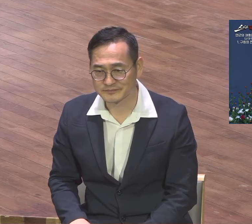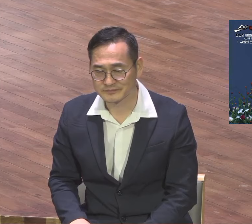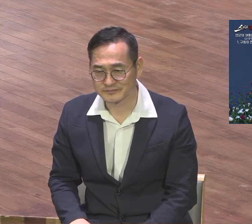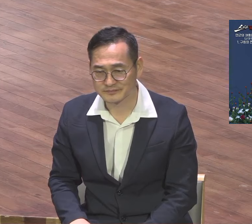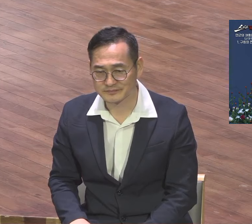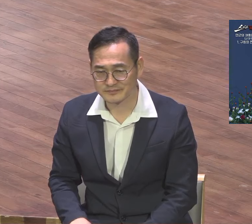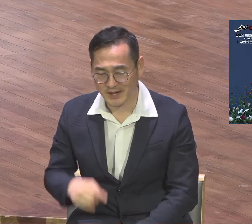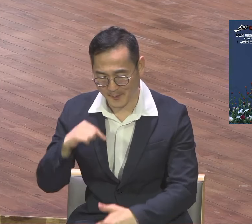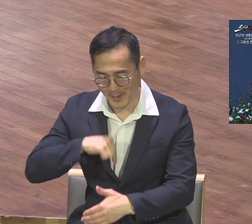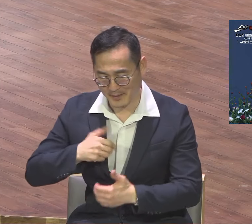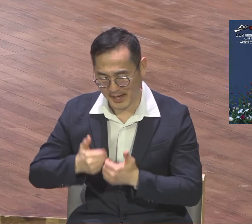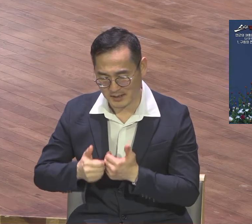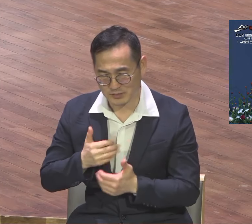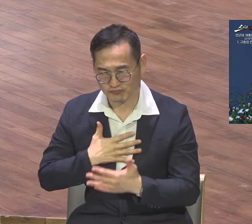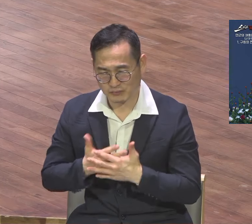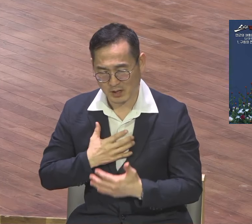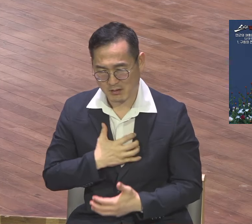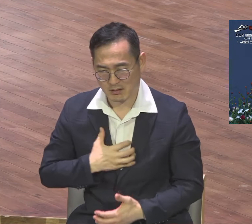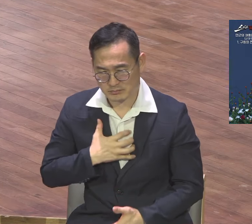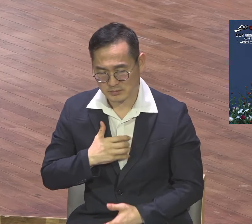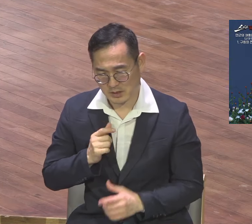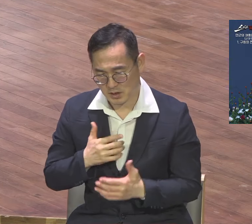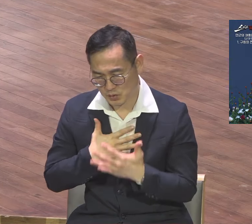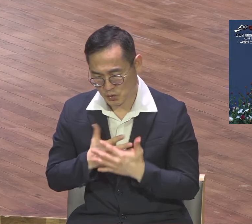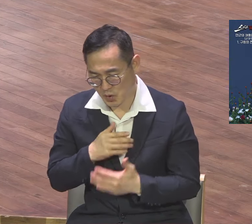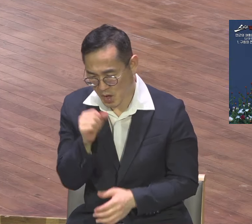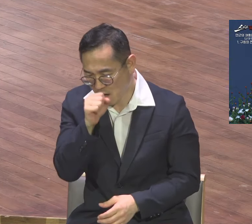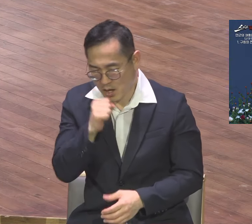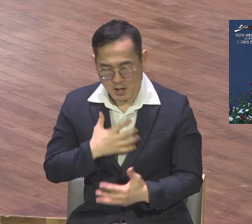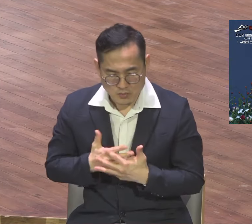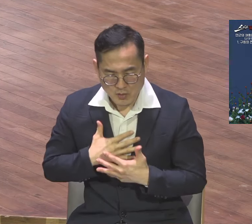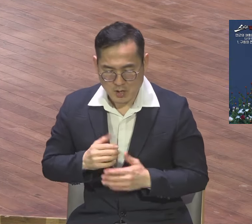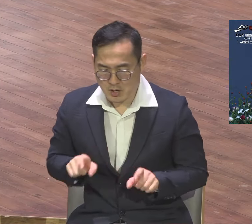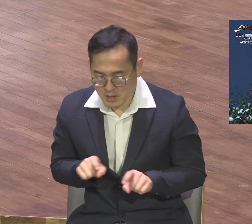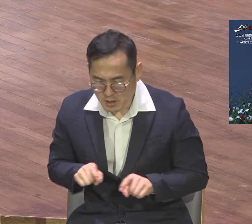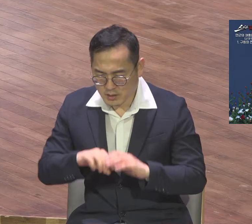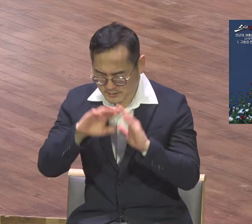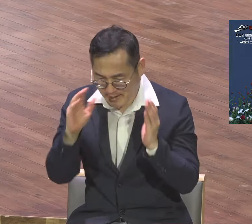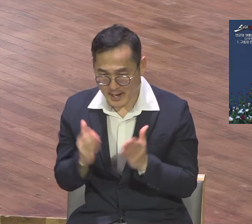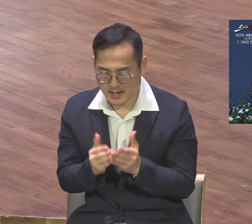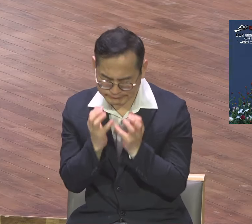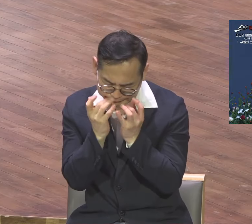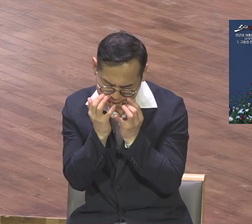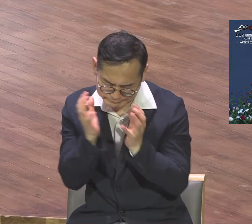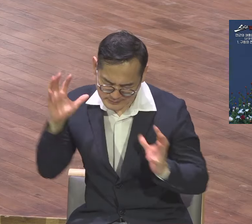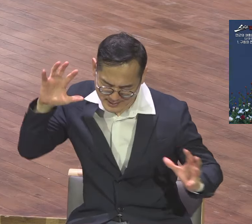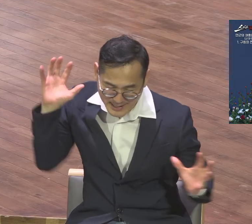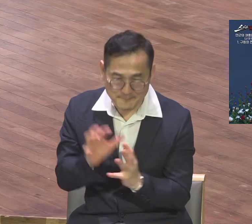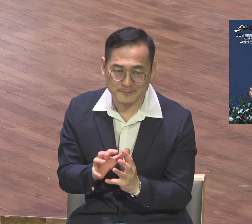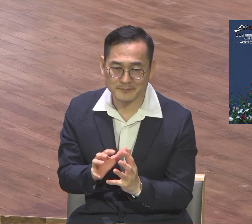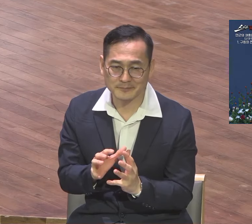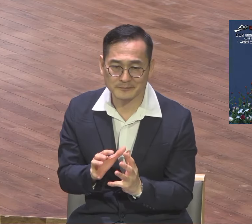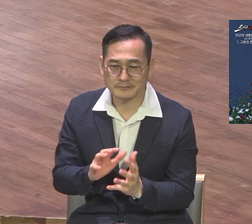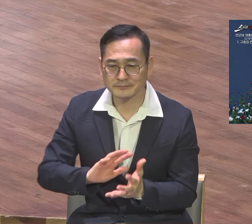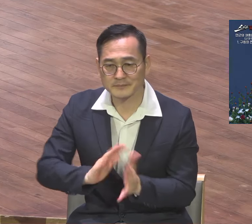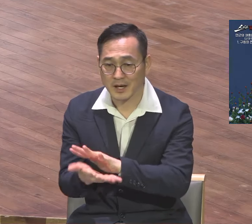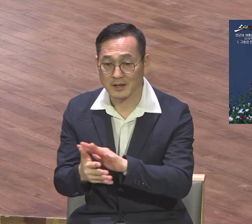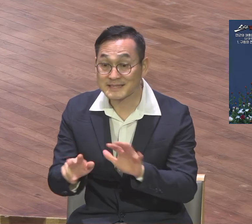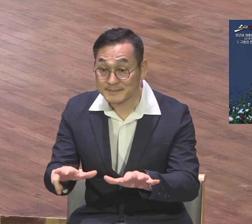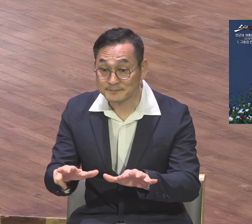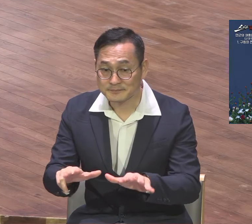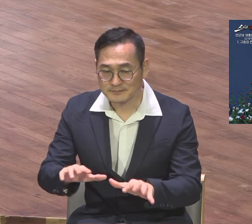여러분 마음의 갈등과 불안과 염려와 초조와 두려움과 같은 모든 요소들 있는 것 다 지금 이